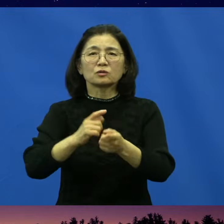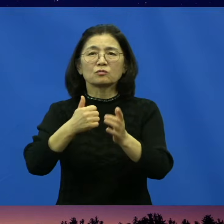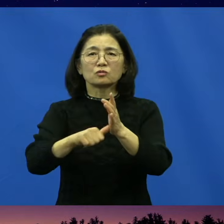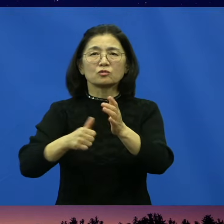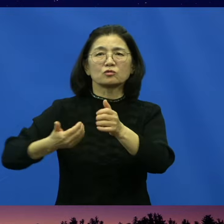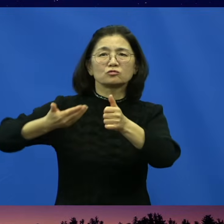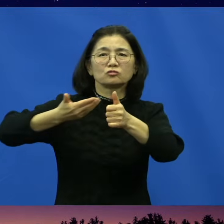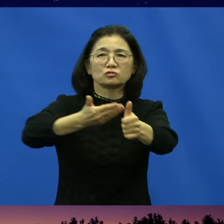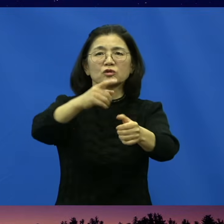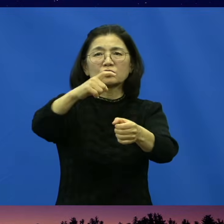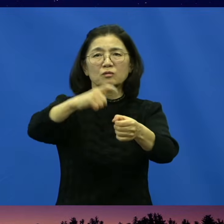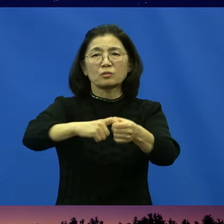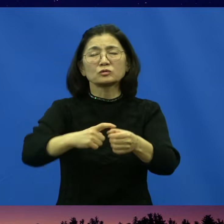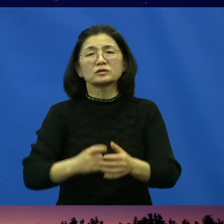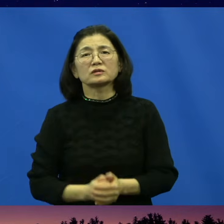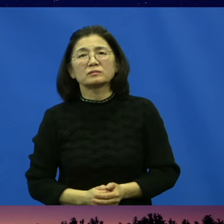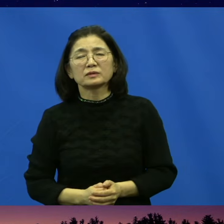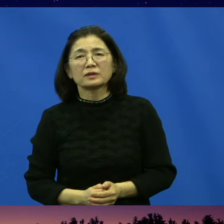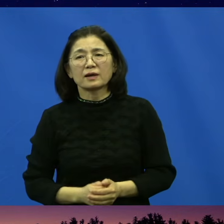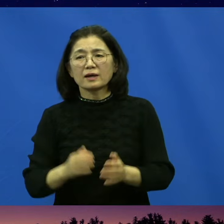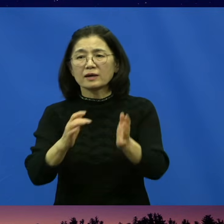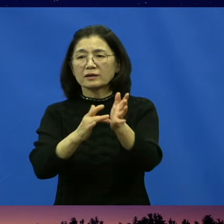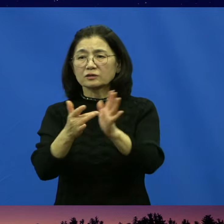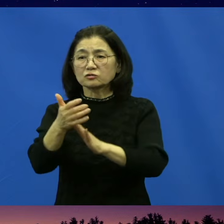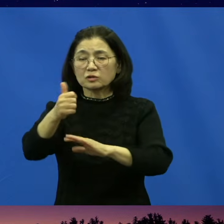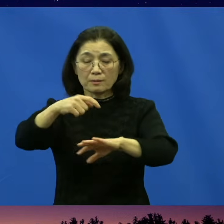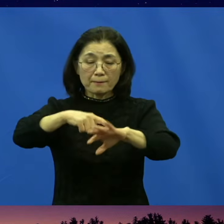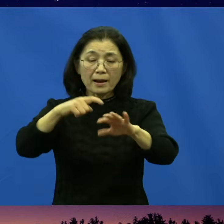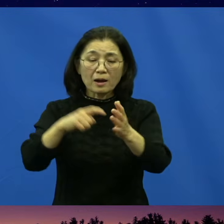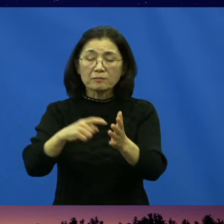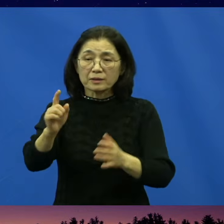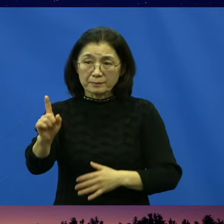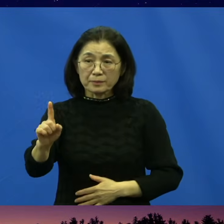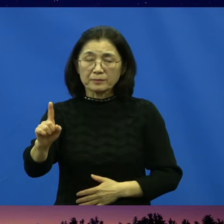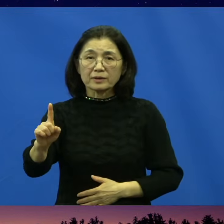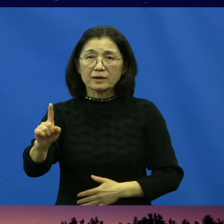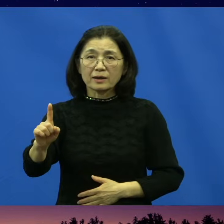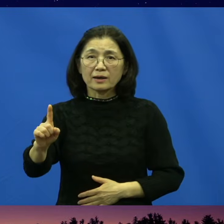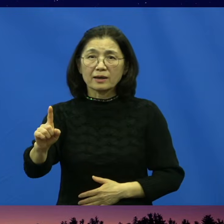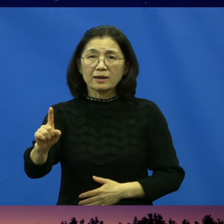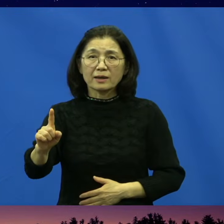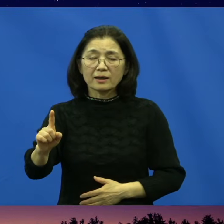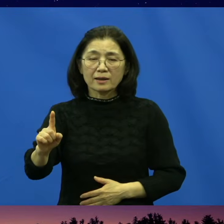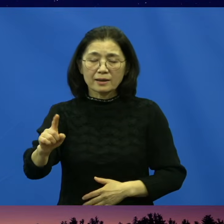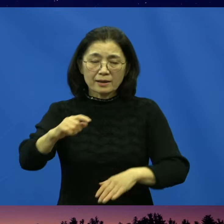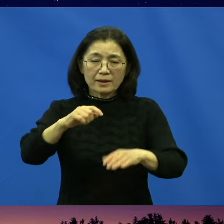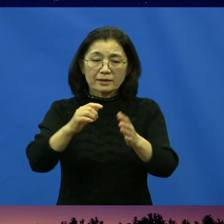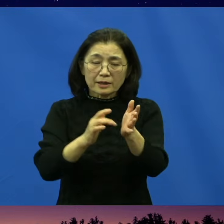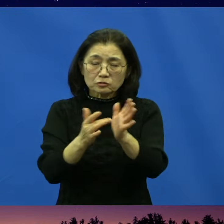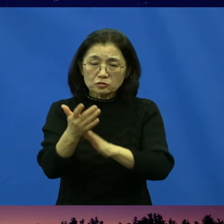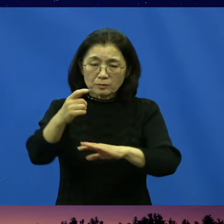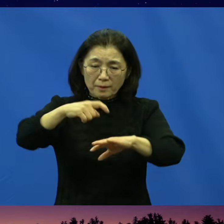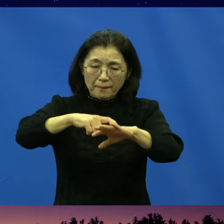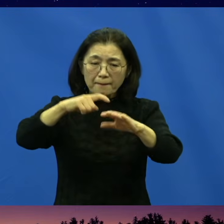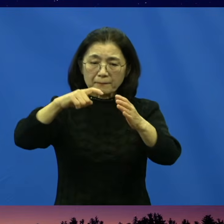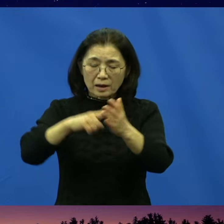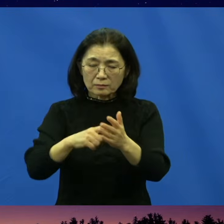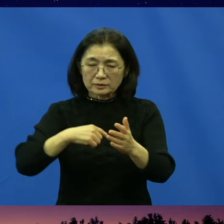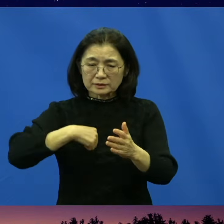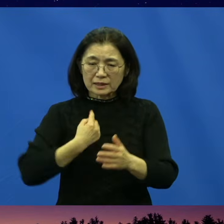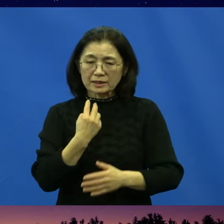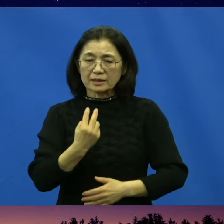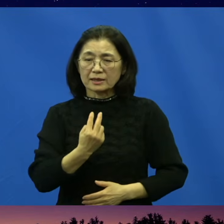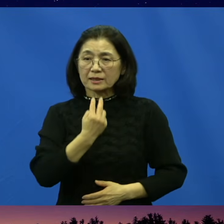아멘. 여러분, 예수님 마음이 무엇입니까? 예수님 마음은 당신을 내어주는 마음입니다. 예수님